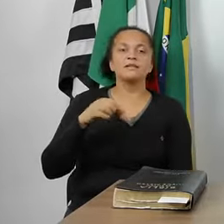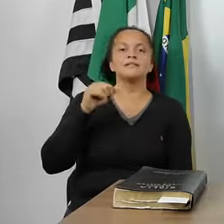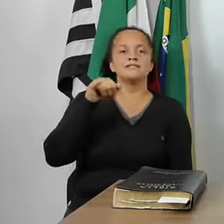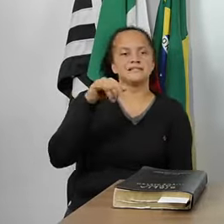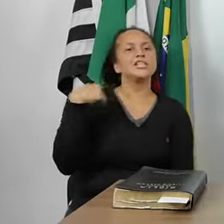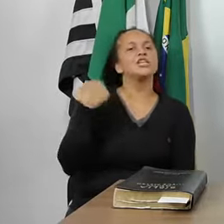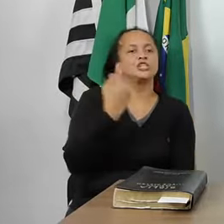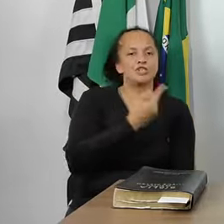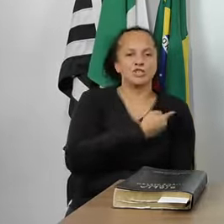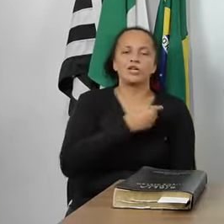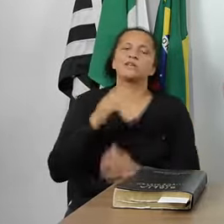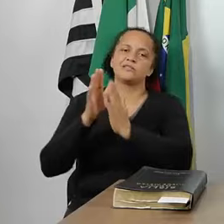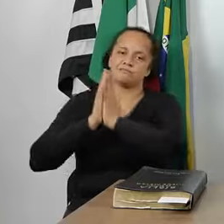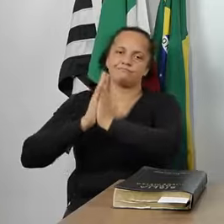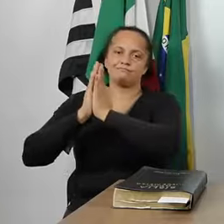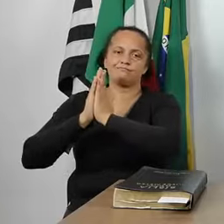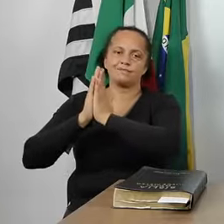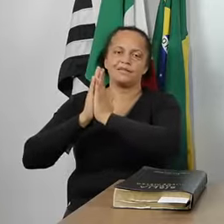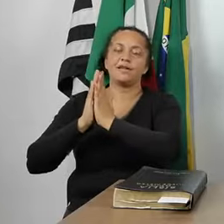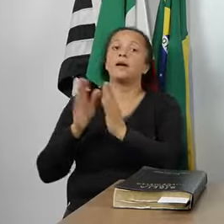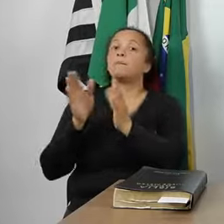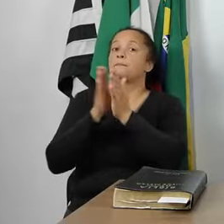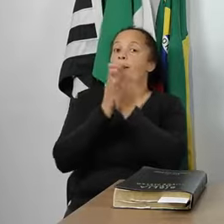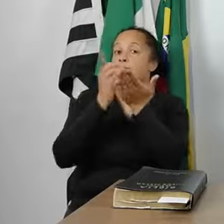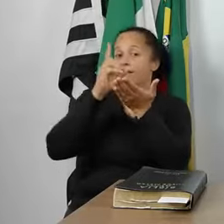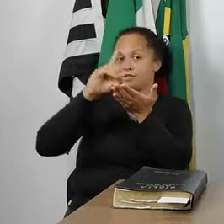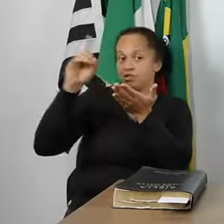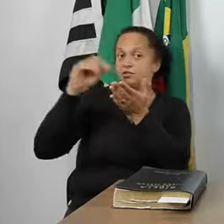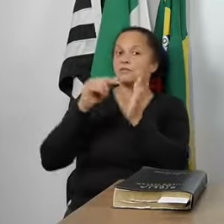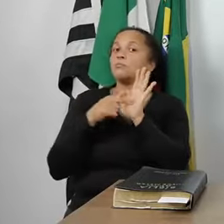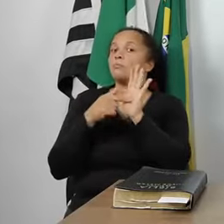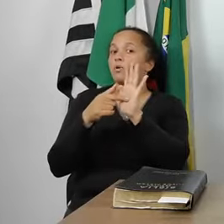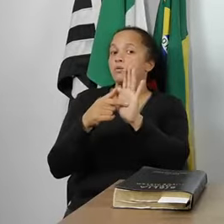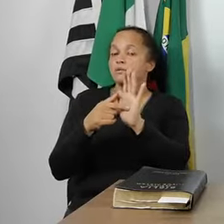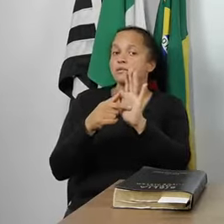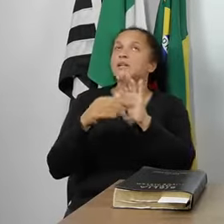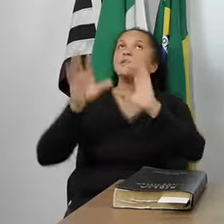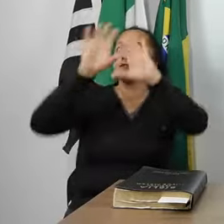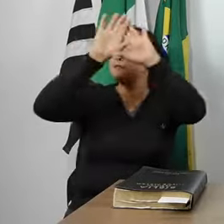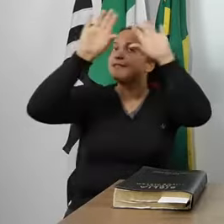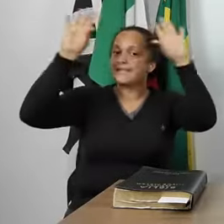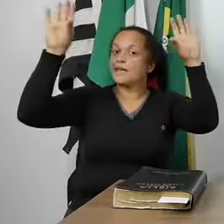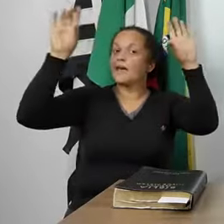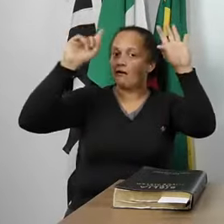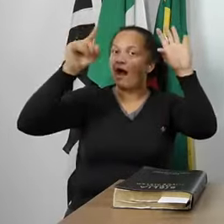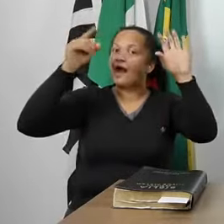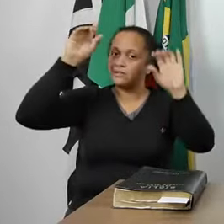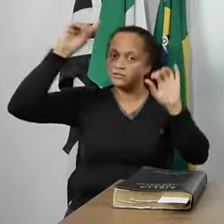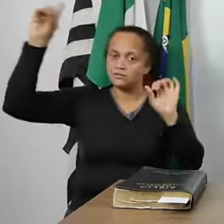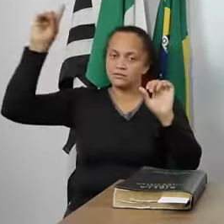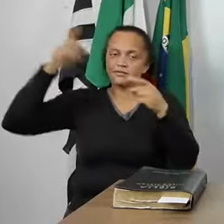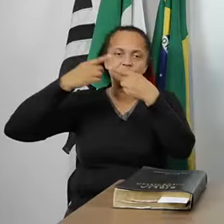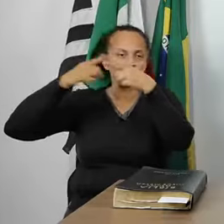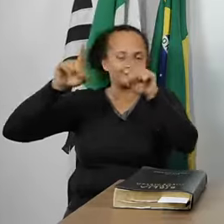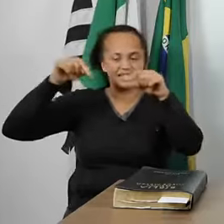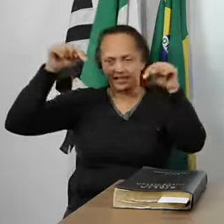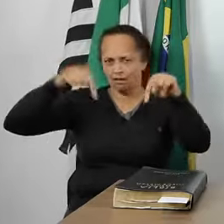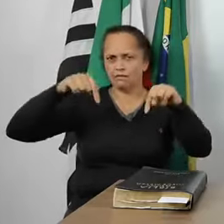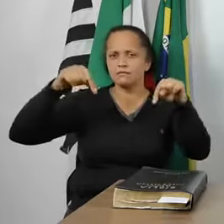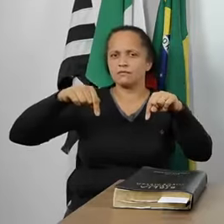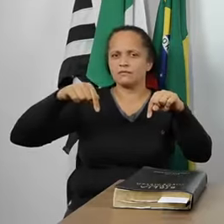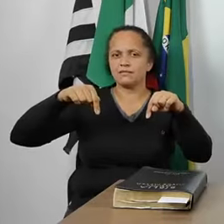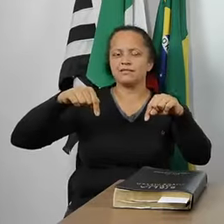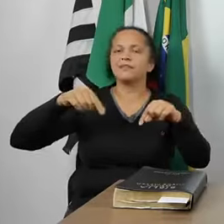palavra, os céus são dele, mas a terra ele deu aos homens. Enquanto nós estivermos aqui, nós precisamos